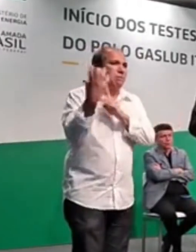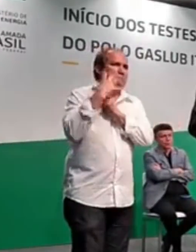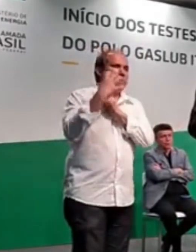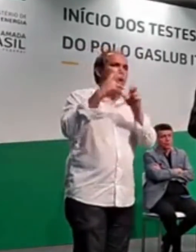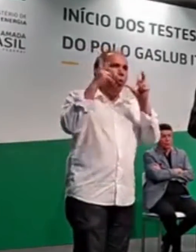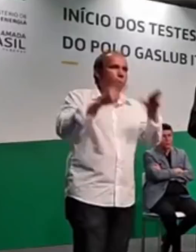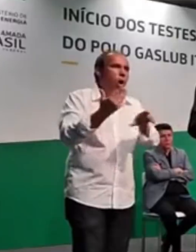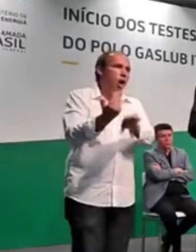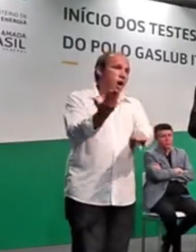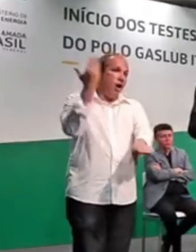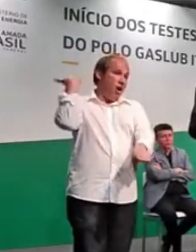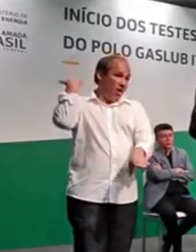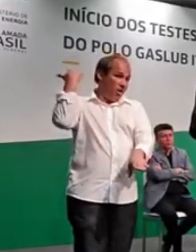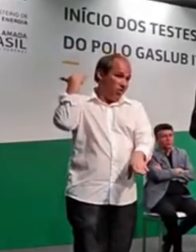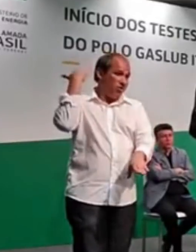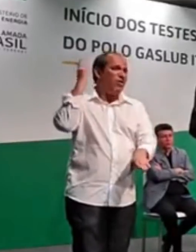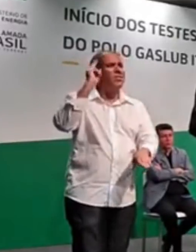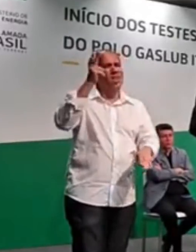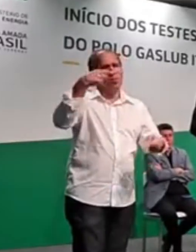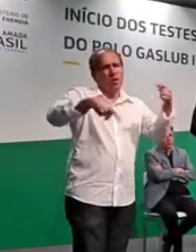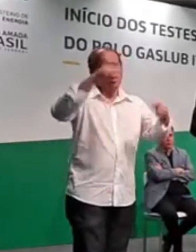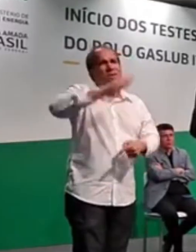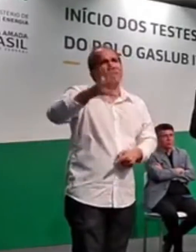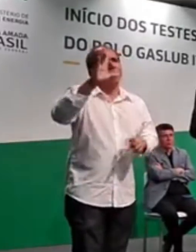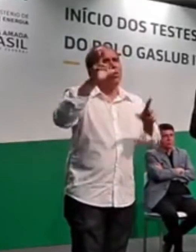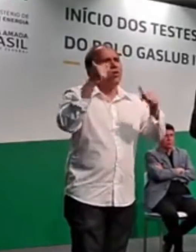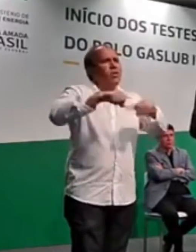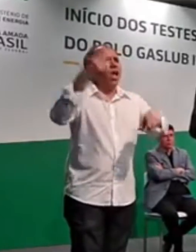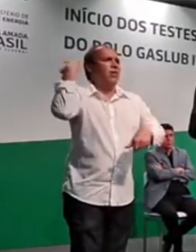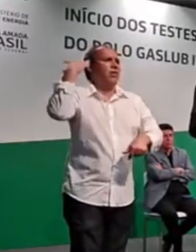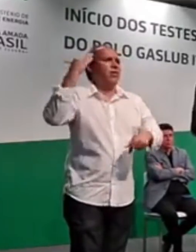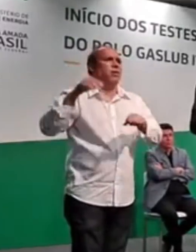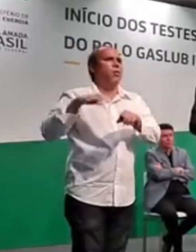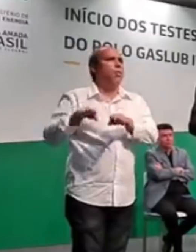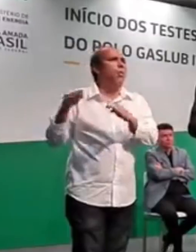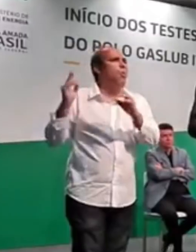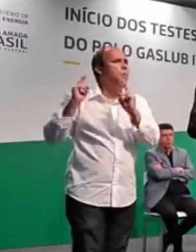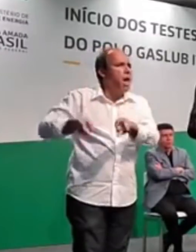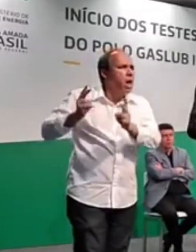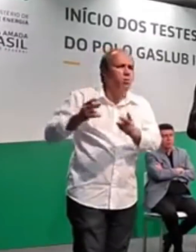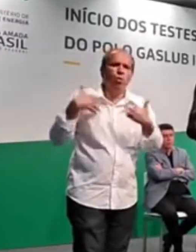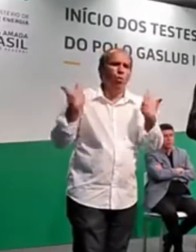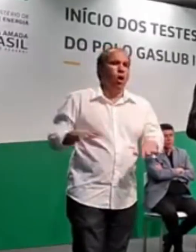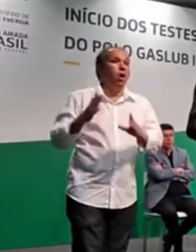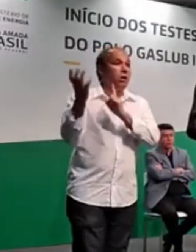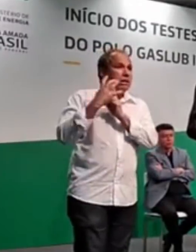sempre foi a Polícia Nacional, não faltaram. Segurar a onda,